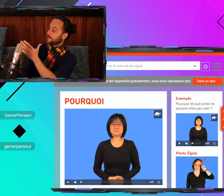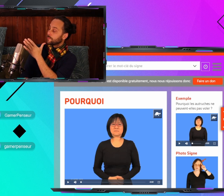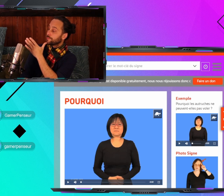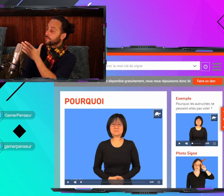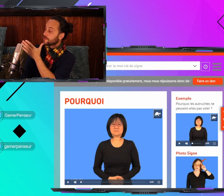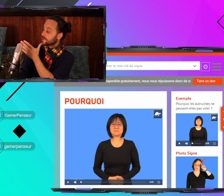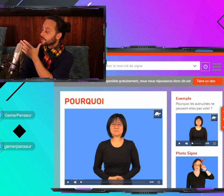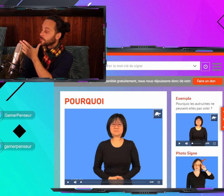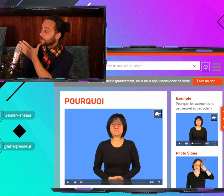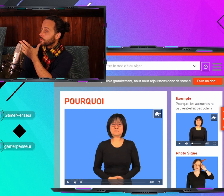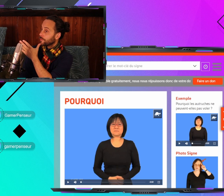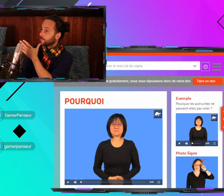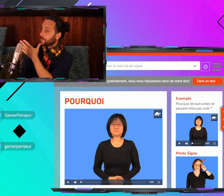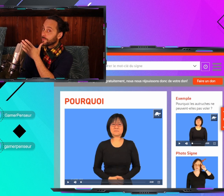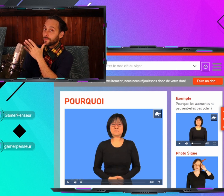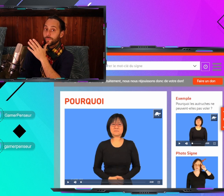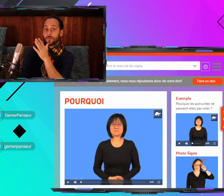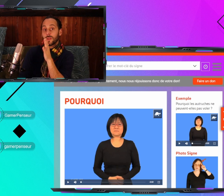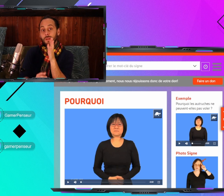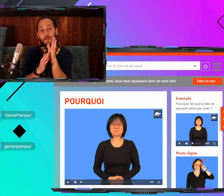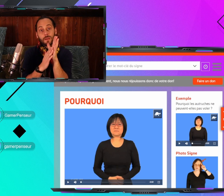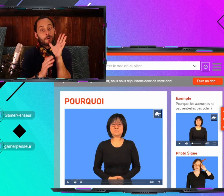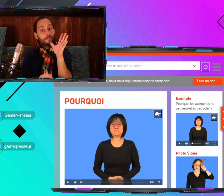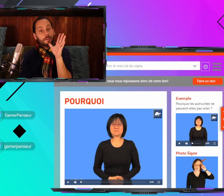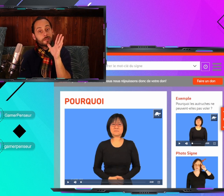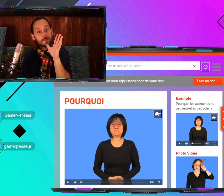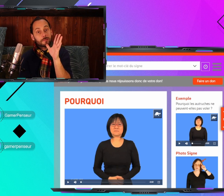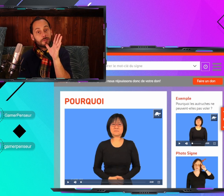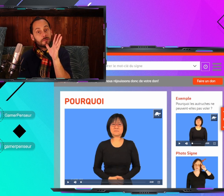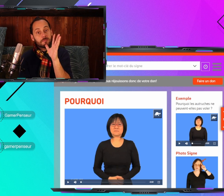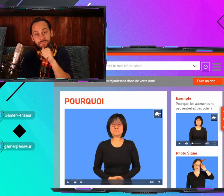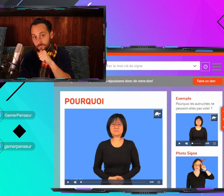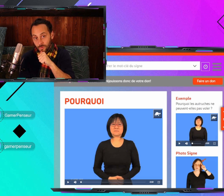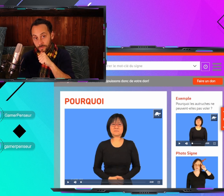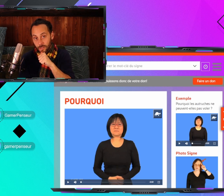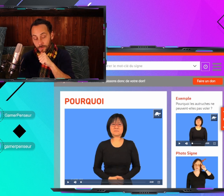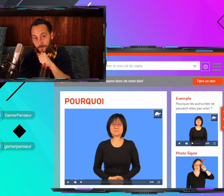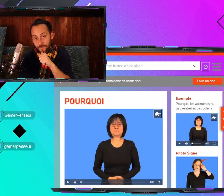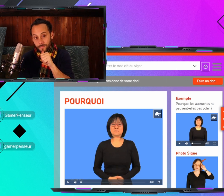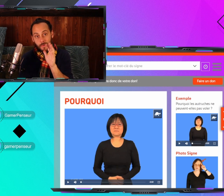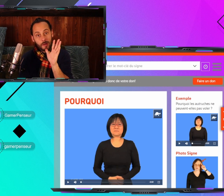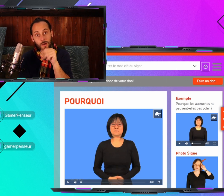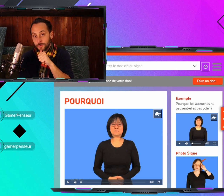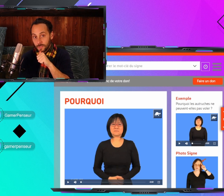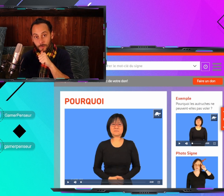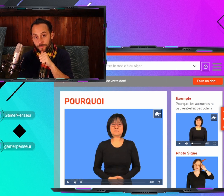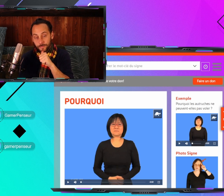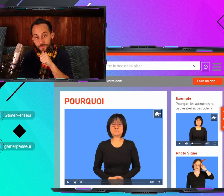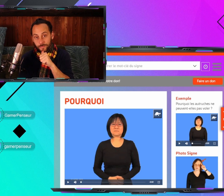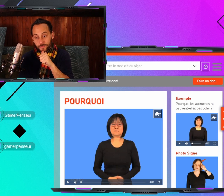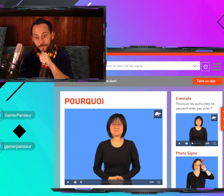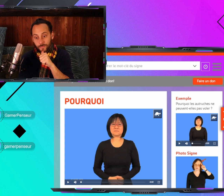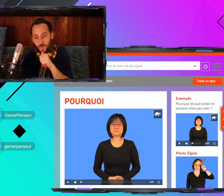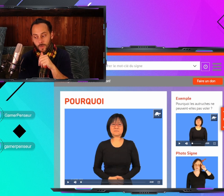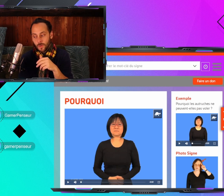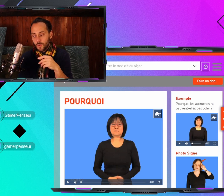Donc le pouce sur le menton, la main ouverte, puis on la ferme. Impossible.